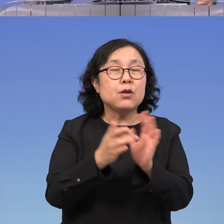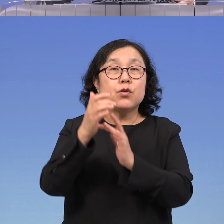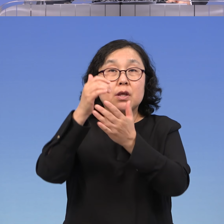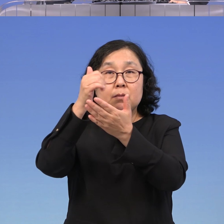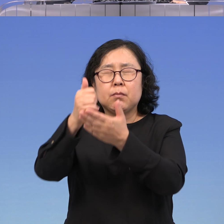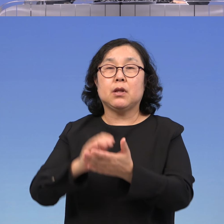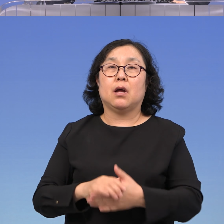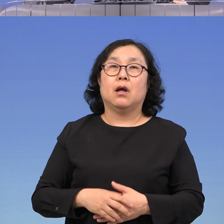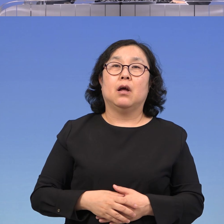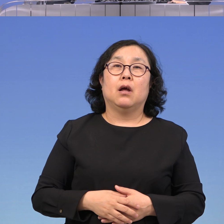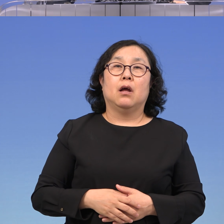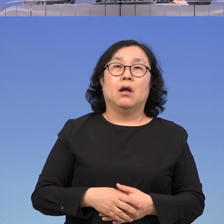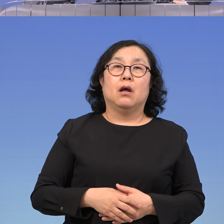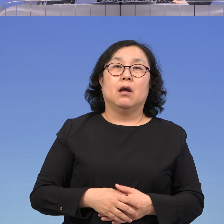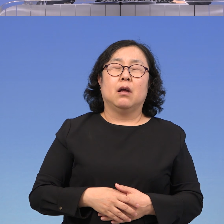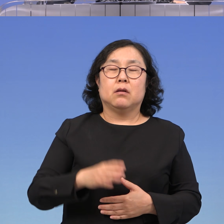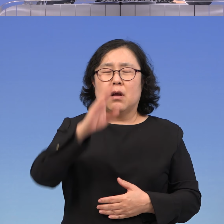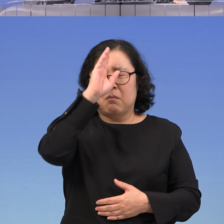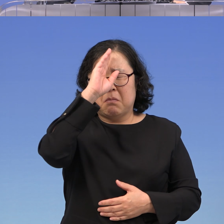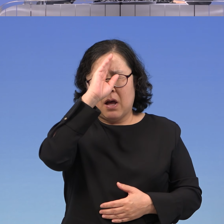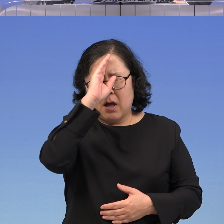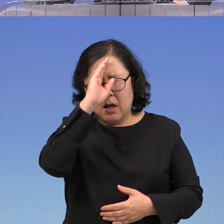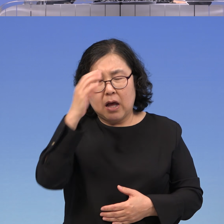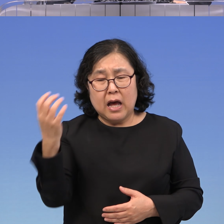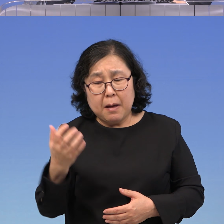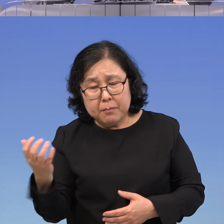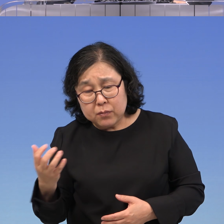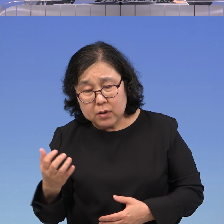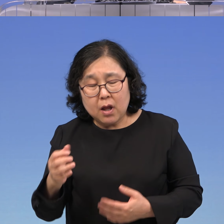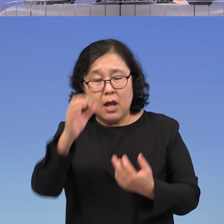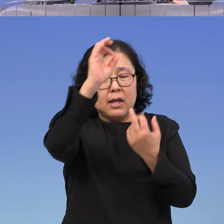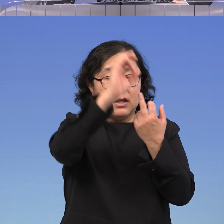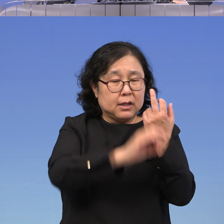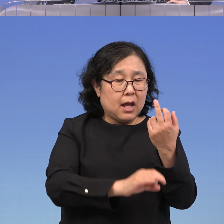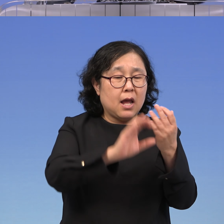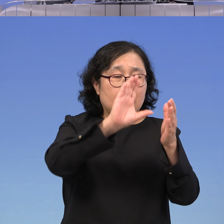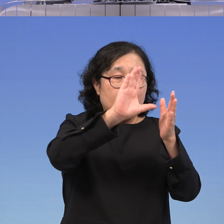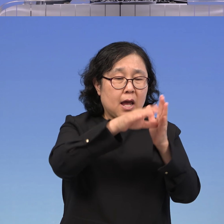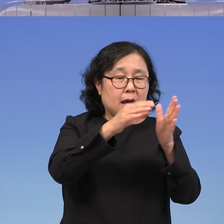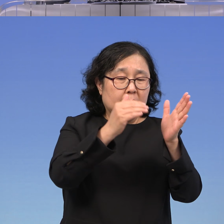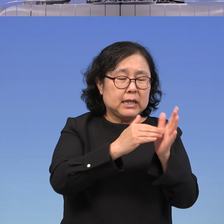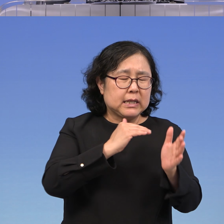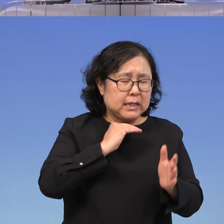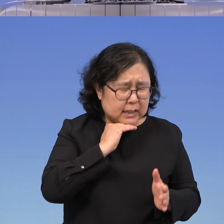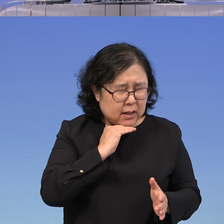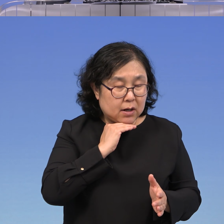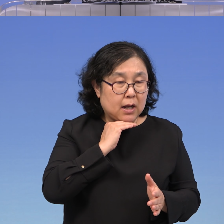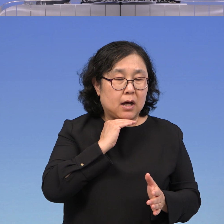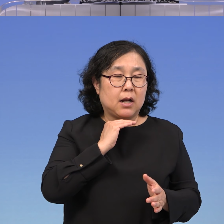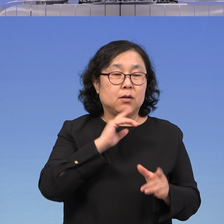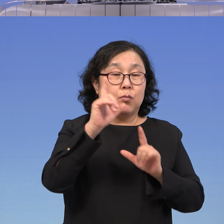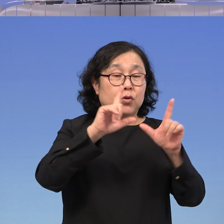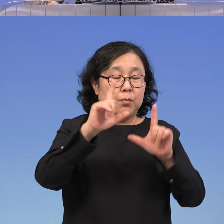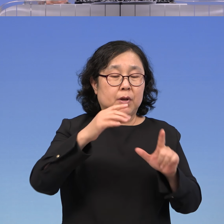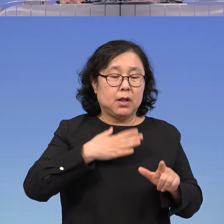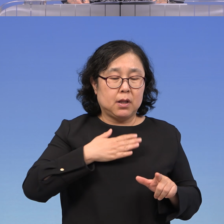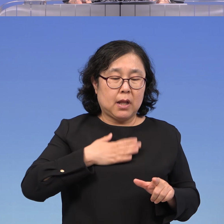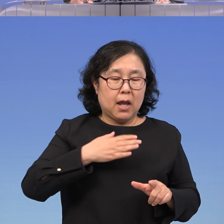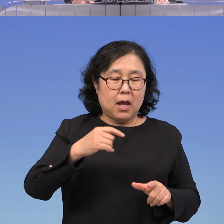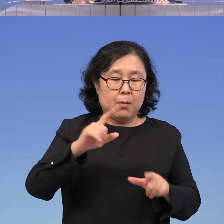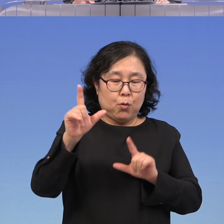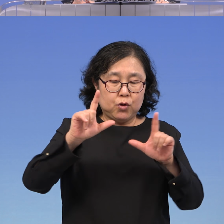죽어가는데 하실때 것이 좀 기다리라고 이건 우리의 모습은 아닌가 하는 거예요